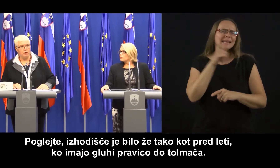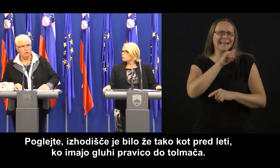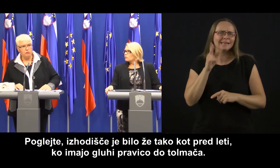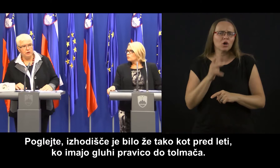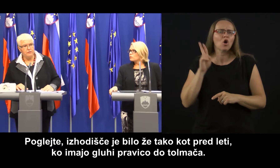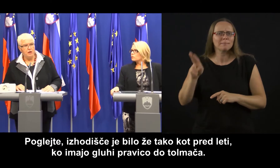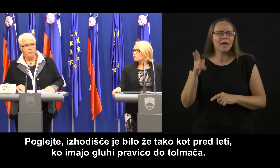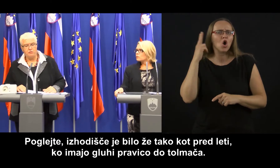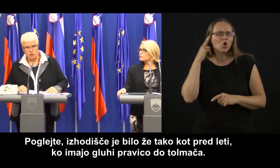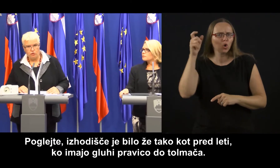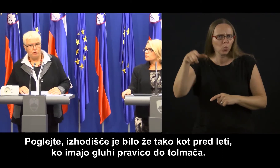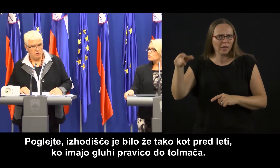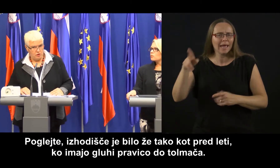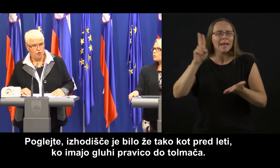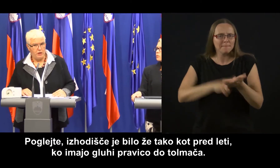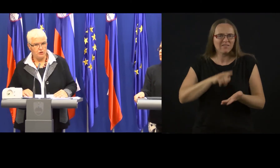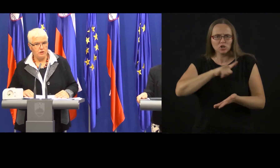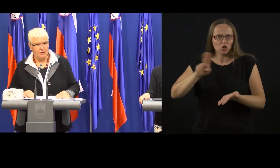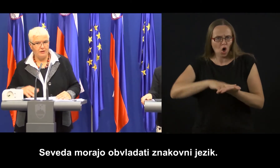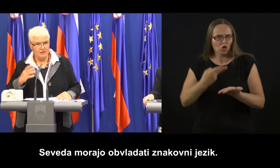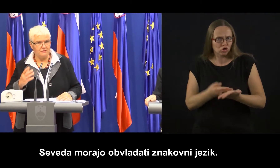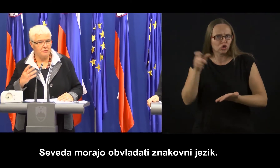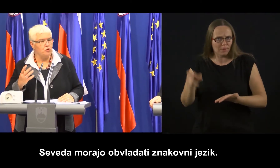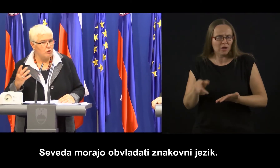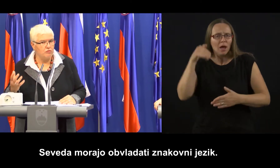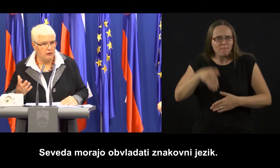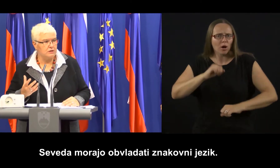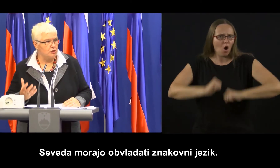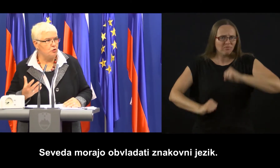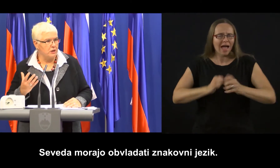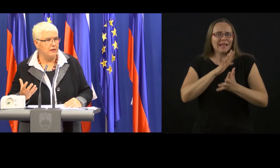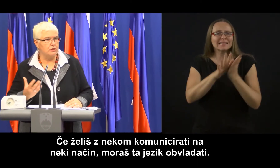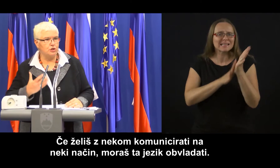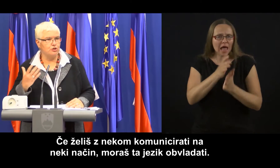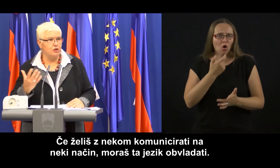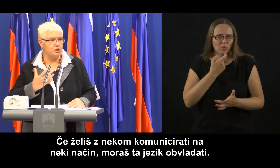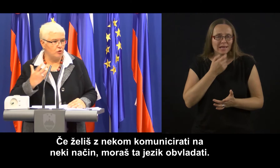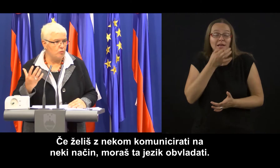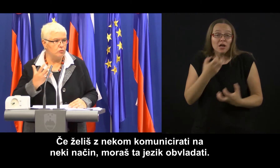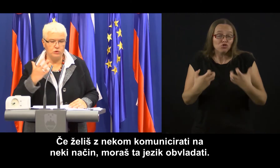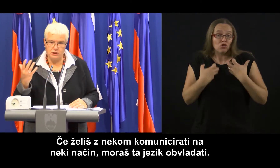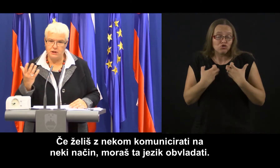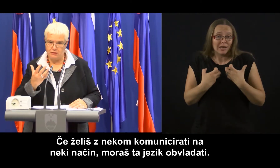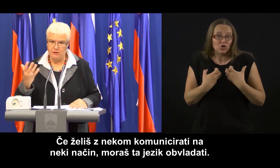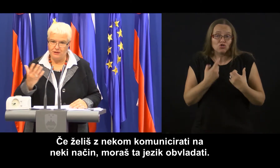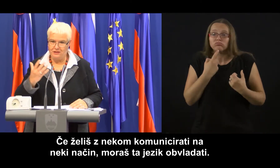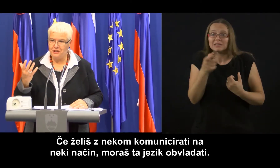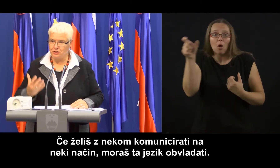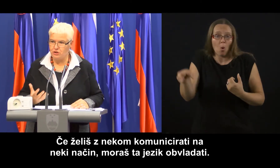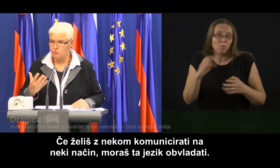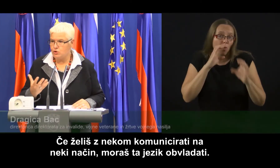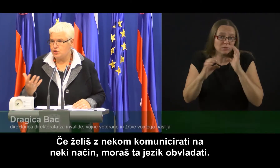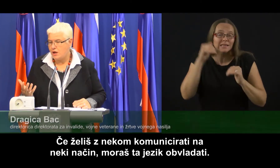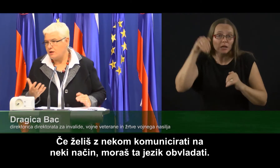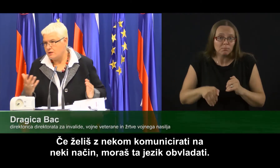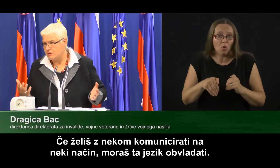ko imajo gluhi pravico do tolmača, ne, seveda mora obvladati znakovni jezik. Če želiš z nekom komunicirati na nek